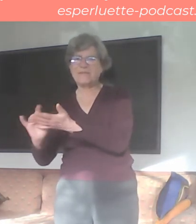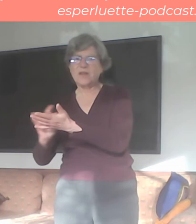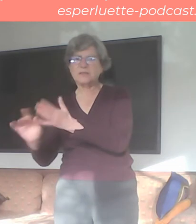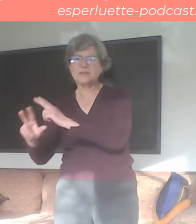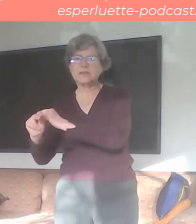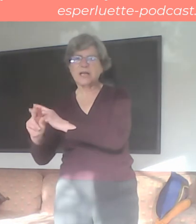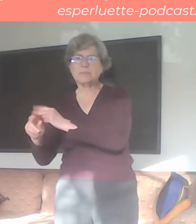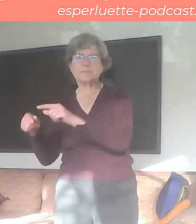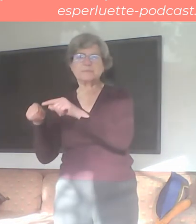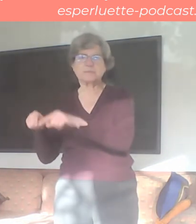moyen de prévenir. Donc